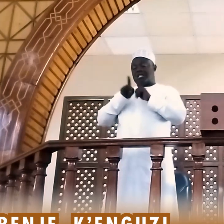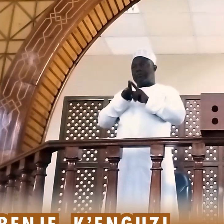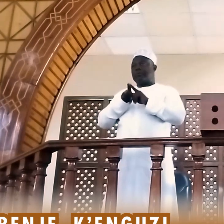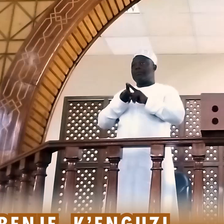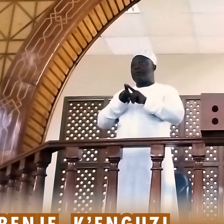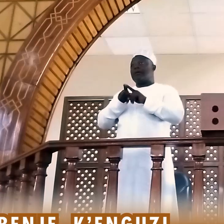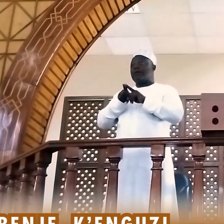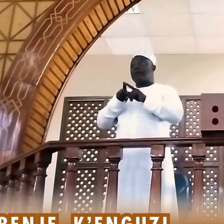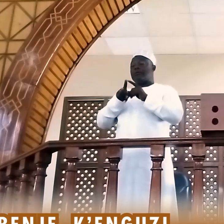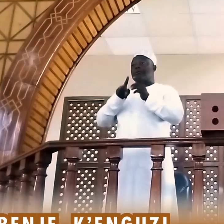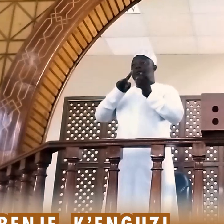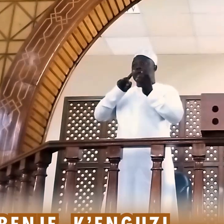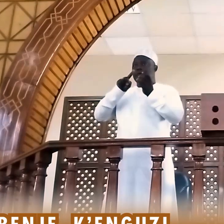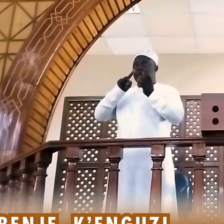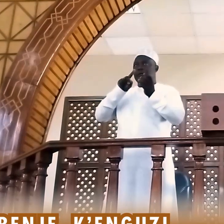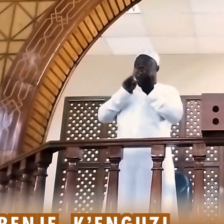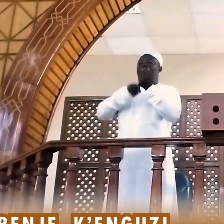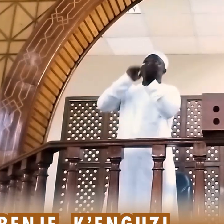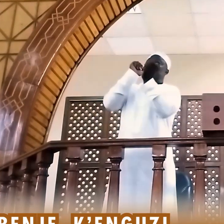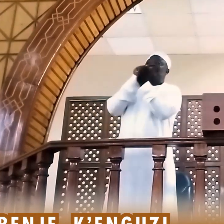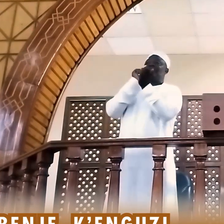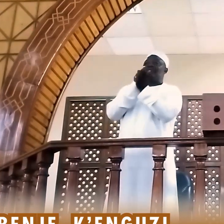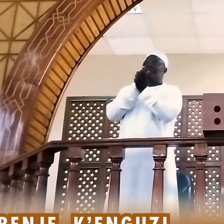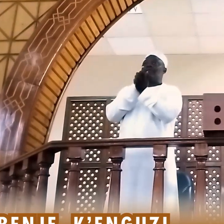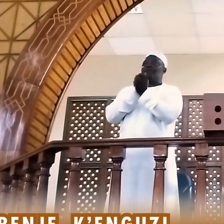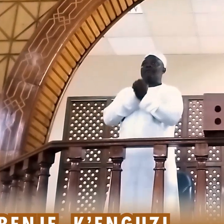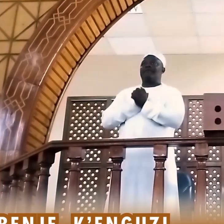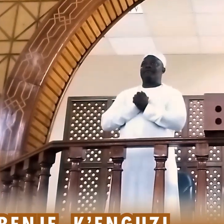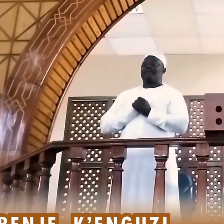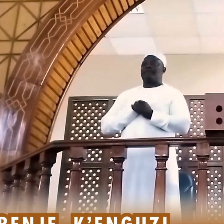ذلك أنها تعطى الفرصة